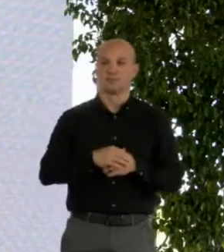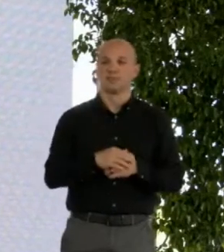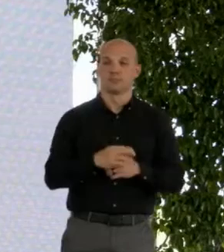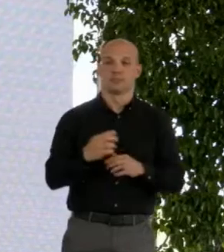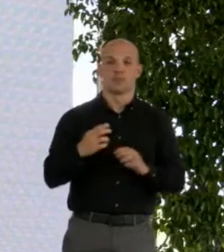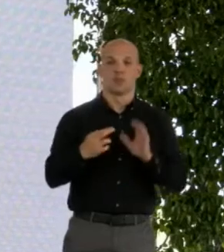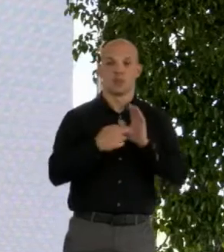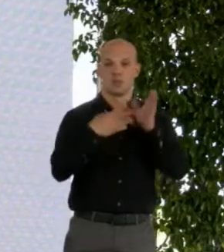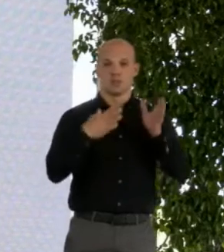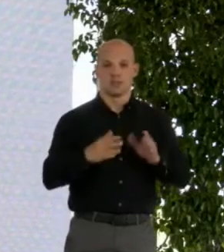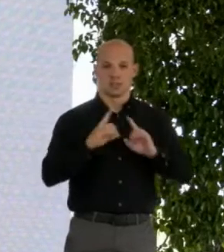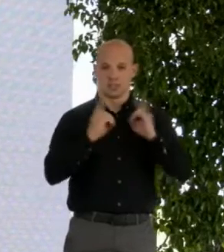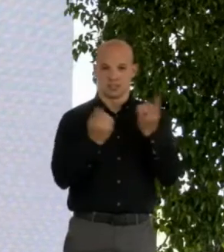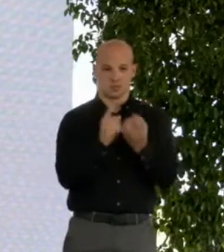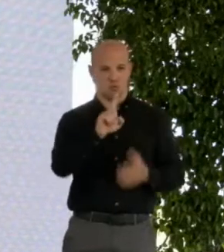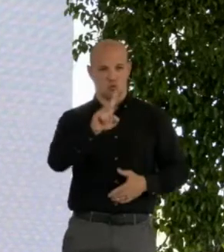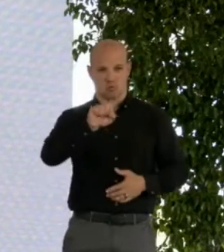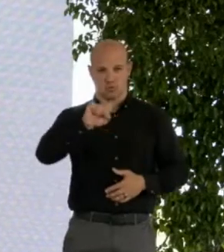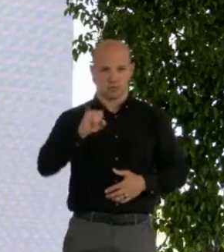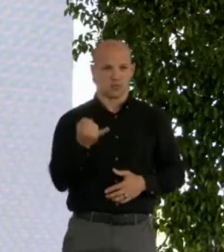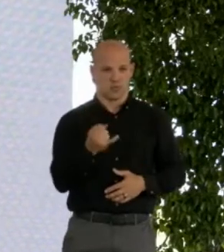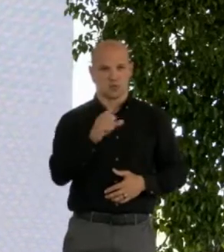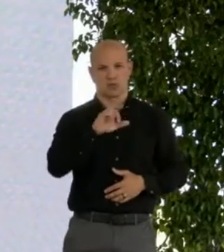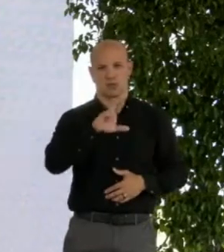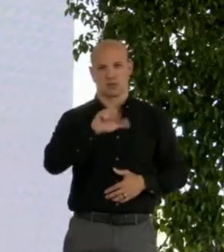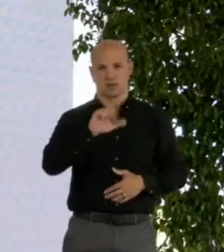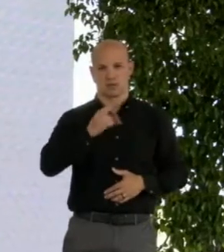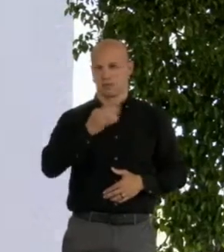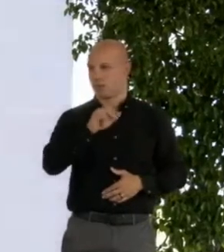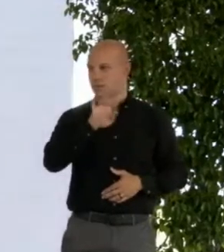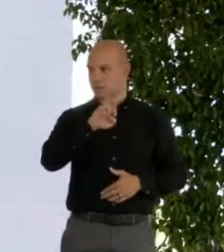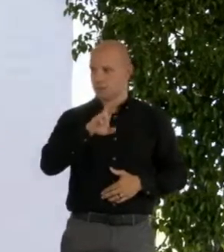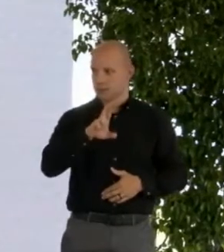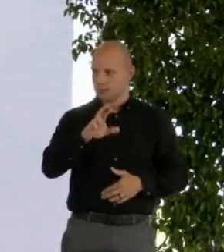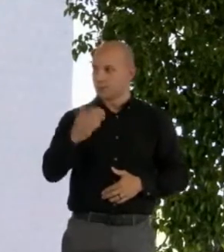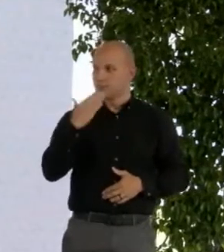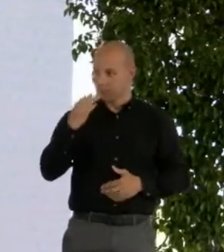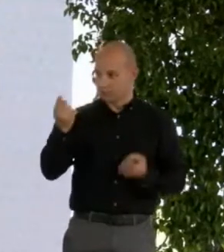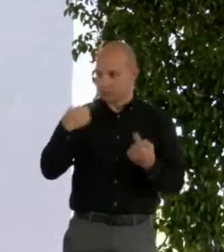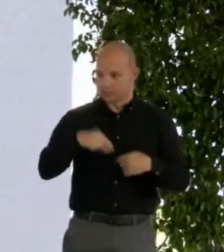Representante del Distrito 1 de San Juan, Eddie Charbonnier, también con nosotros.